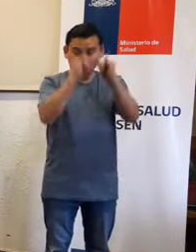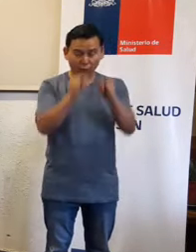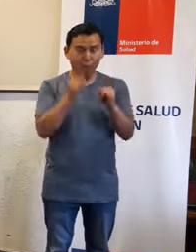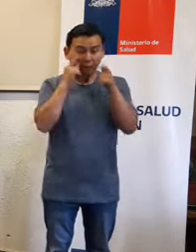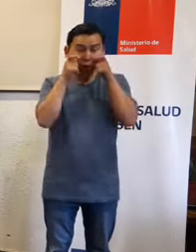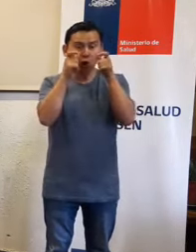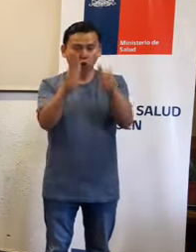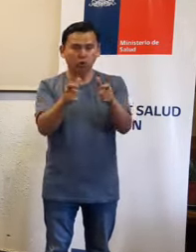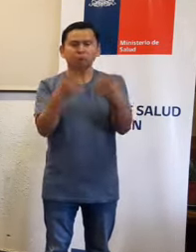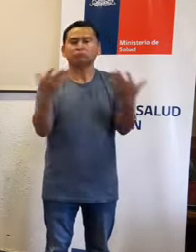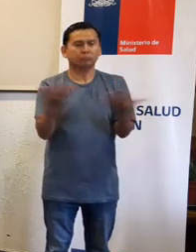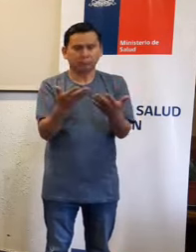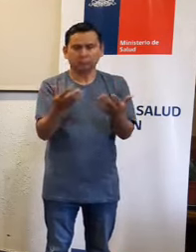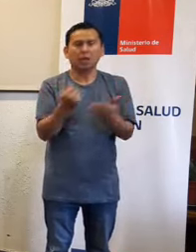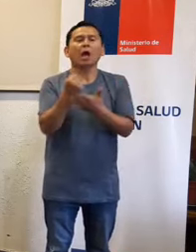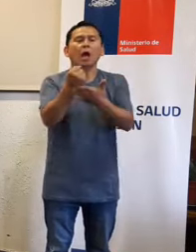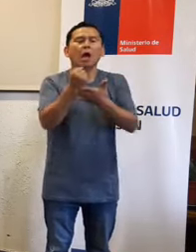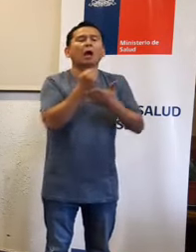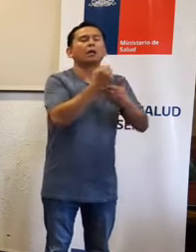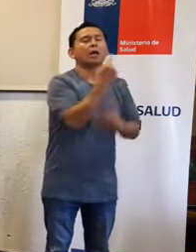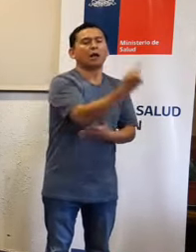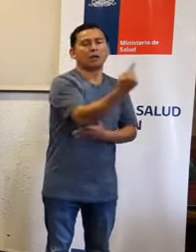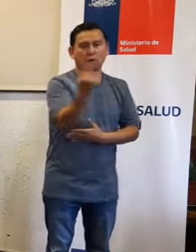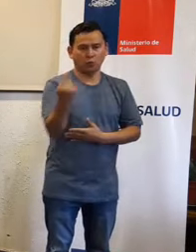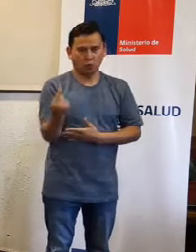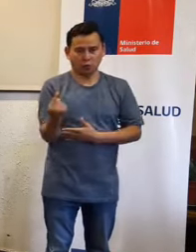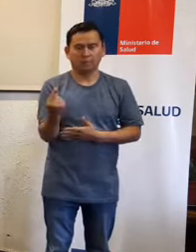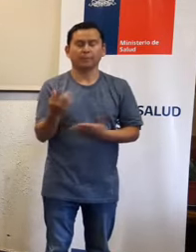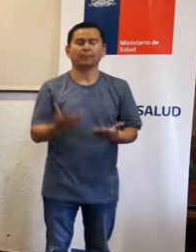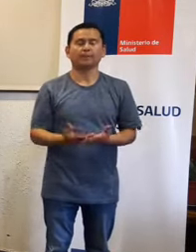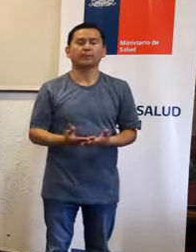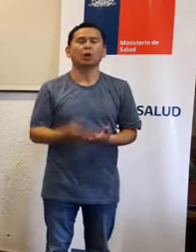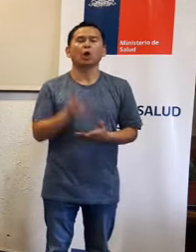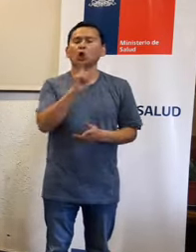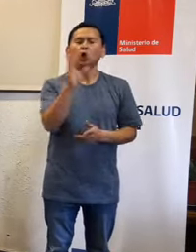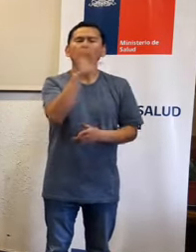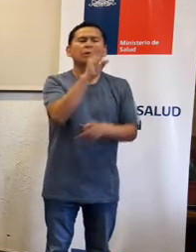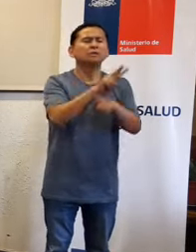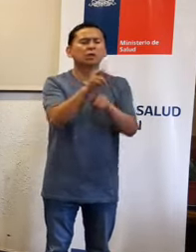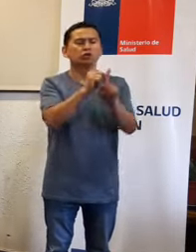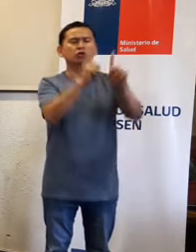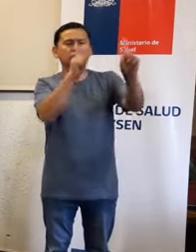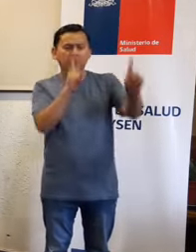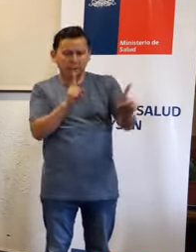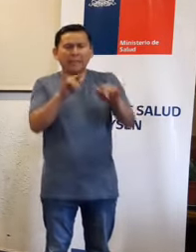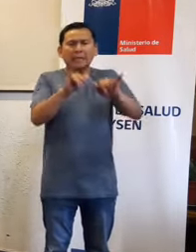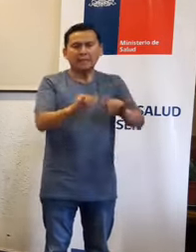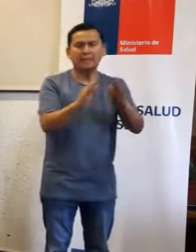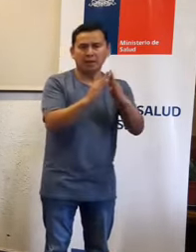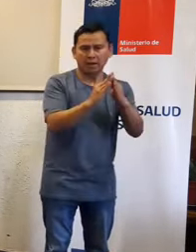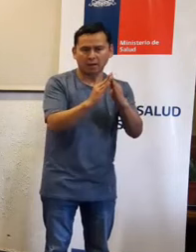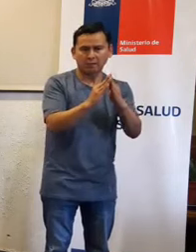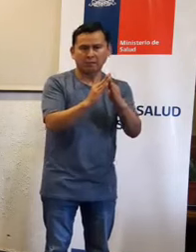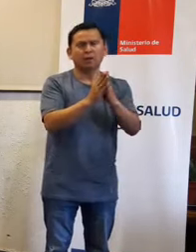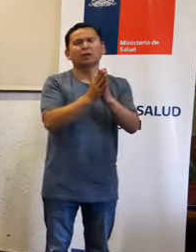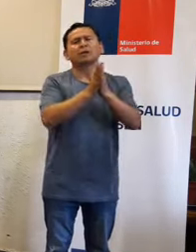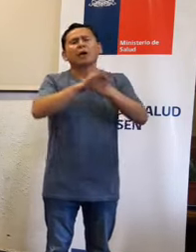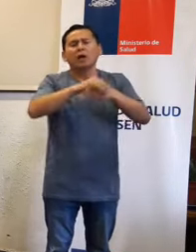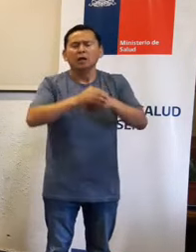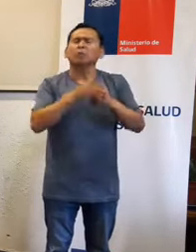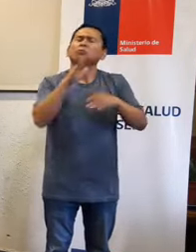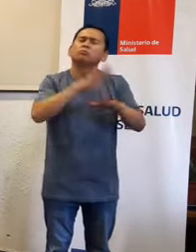controlarlo es con la colaboración de cada uno de ustedes no pasees distancia social quédate en casa protege a tus